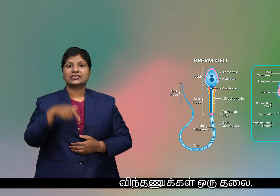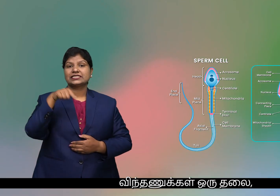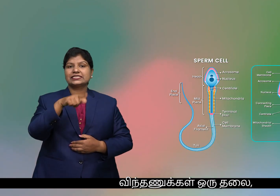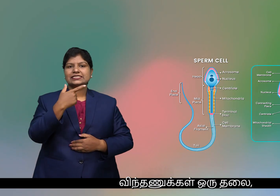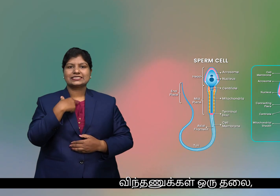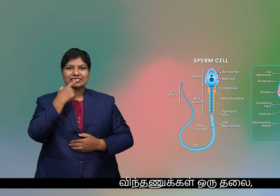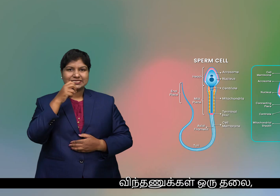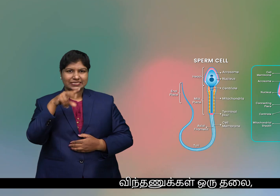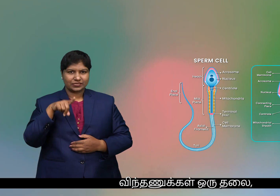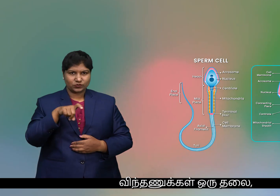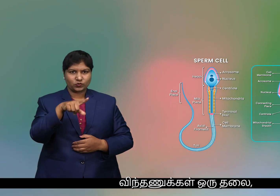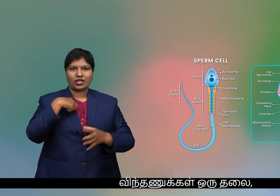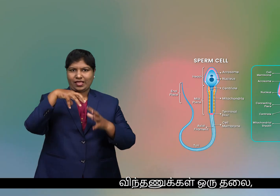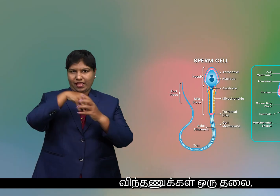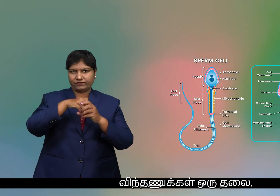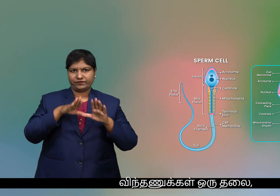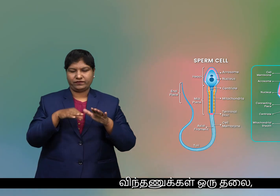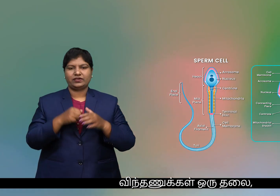விந்தணுக்கள் ஒரு தலை,